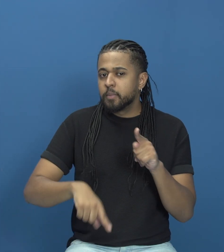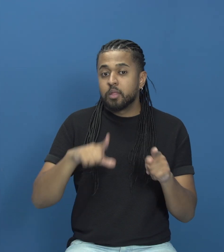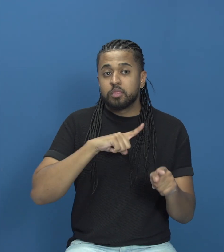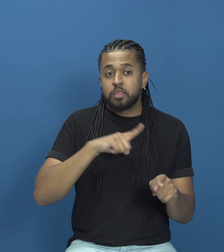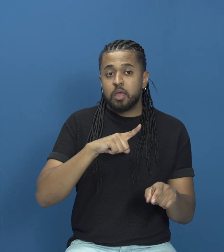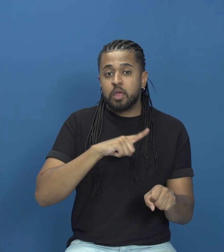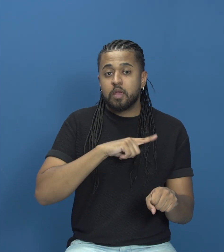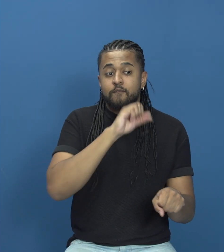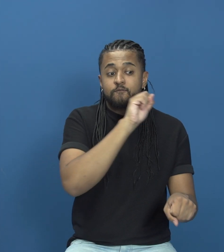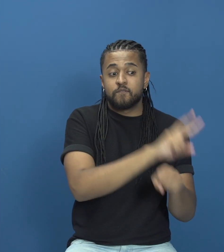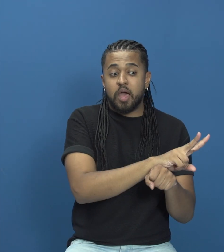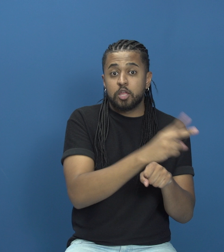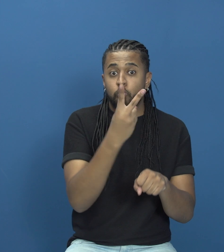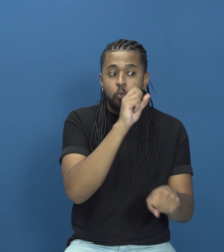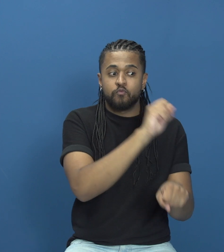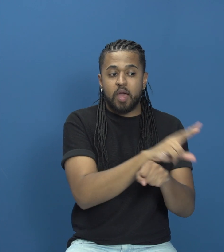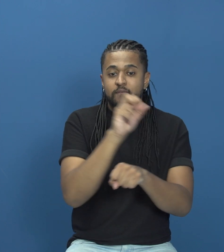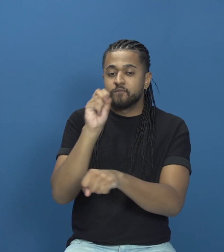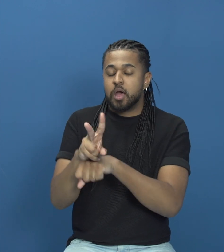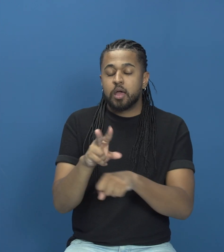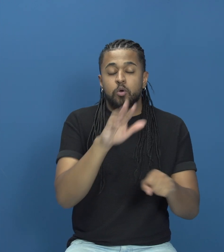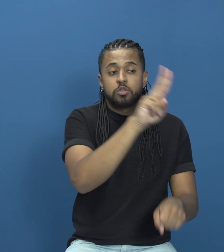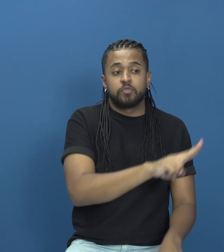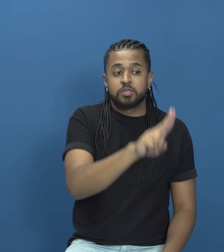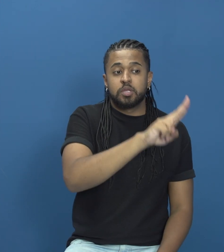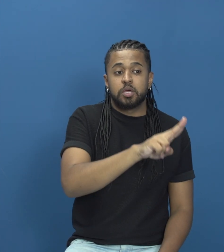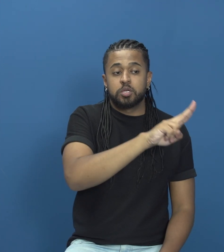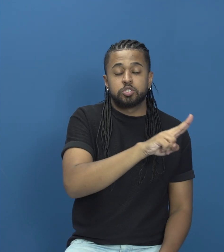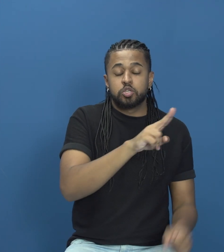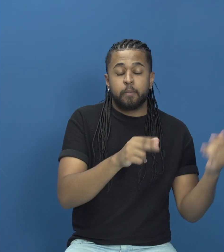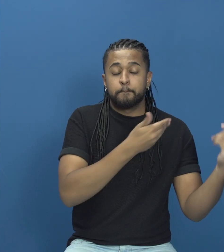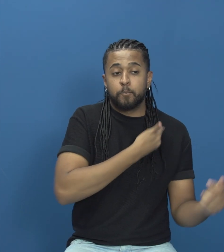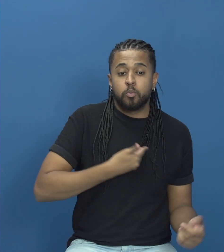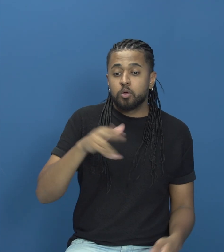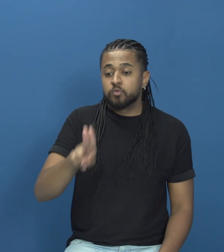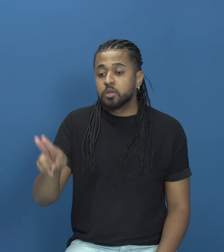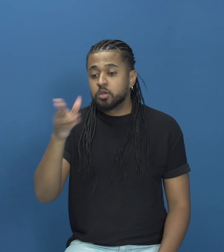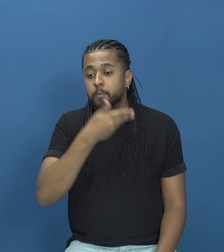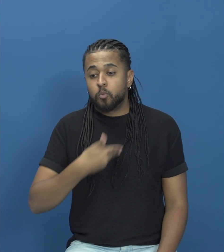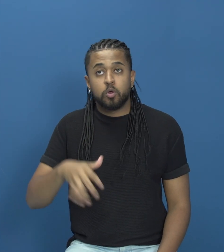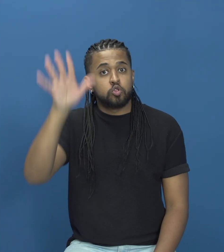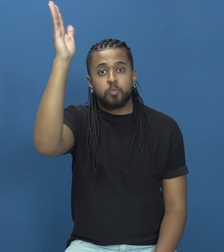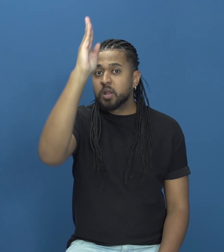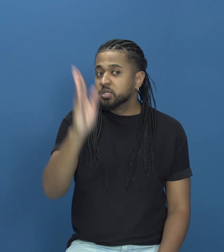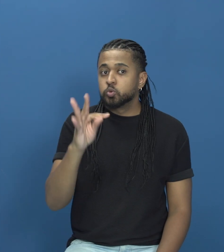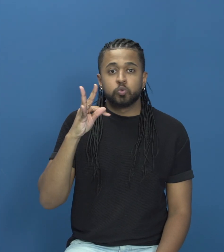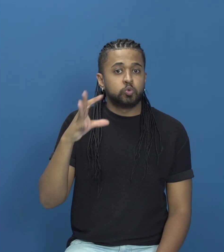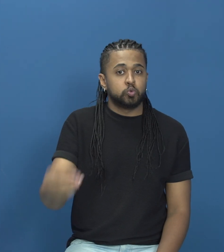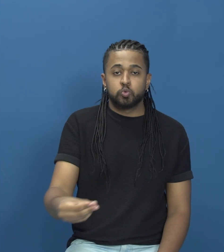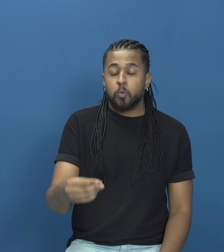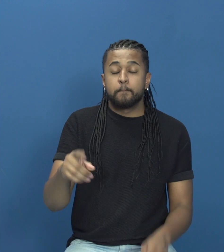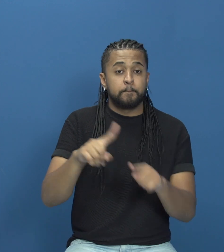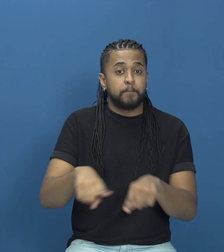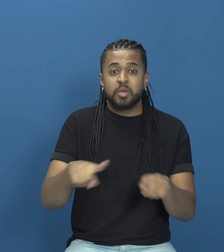simultânea de mais de uma vaga em universidades públicas de ensino superior em todo o território nacional, no